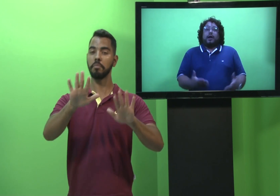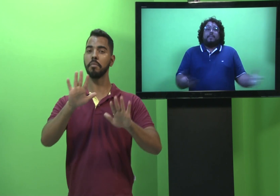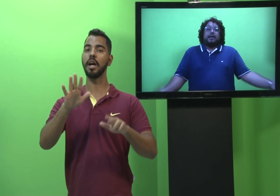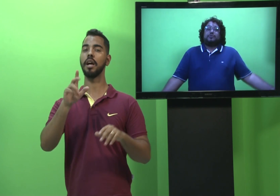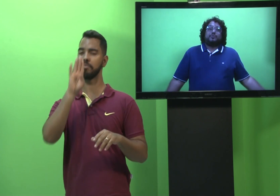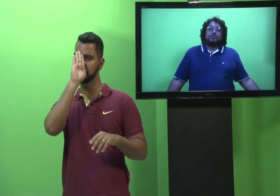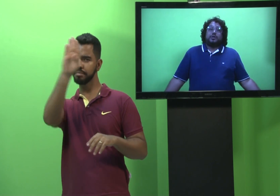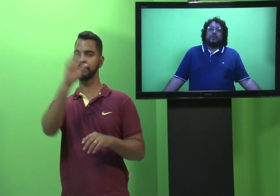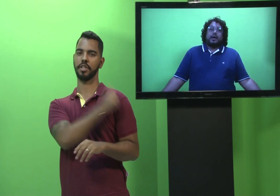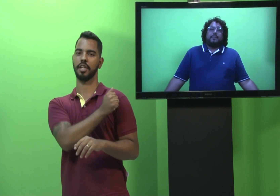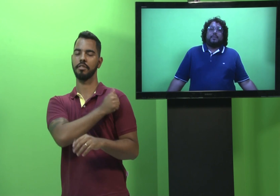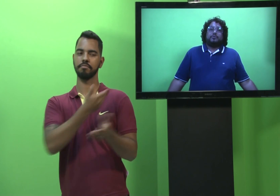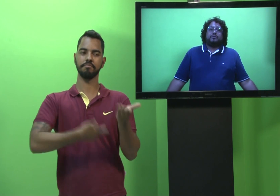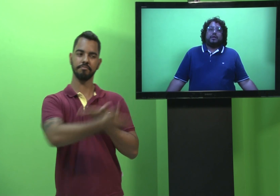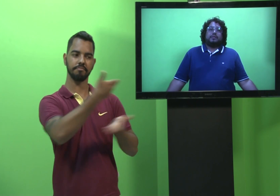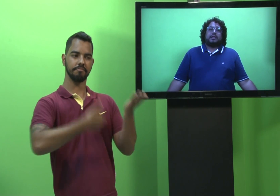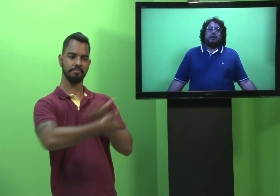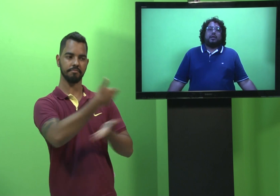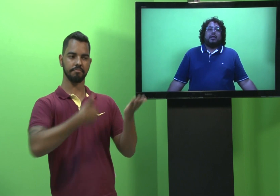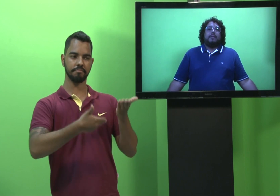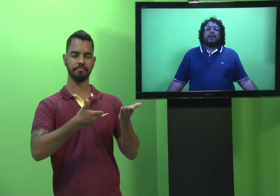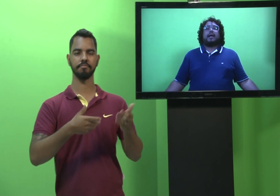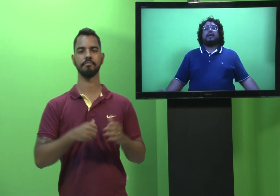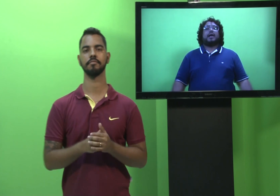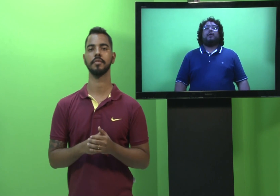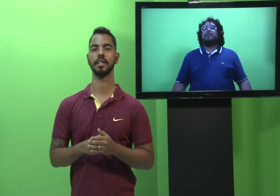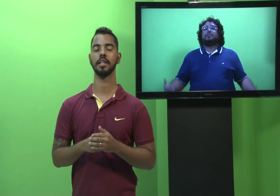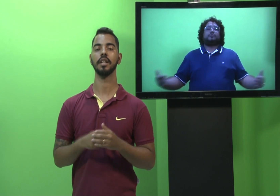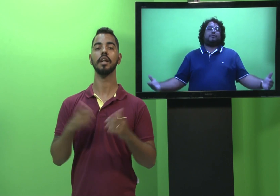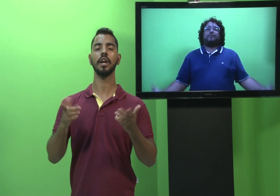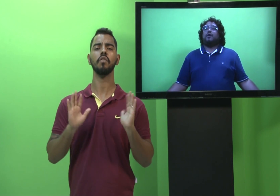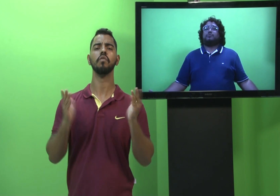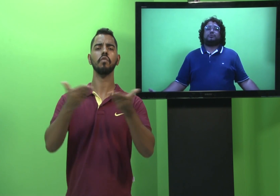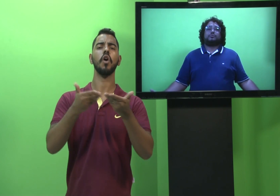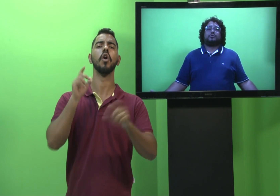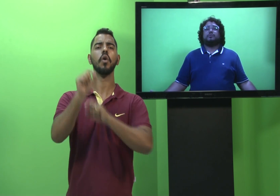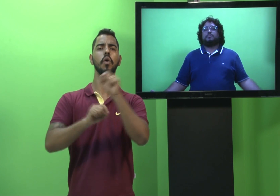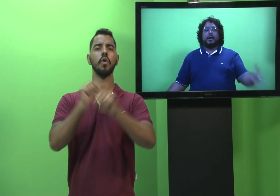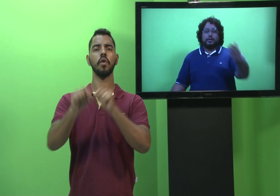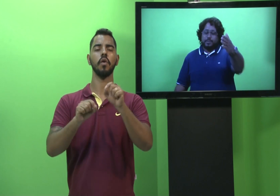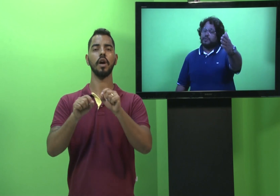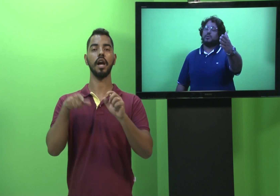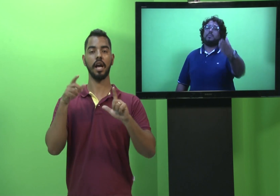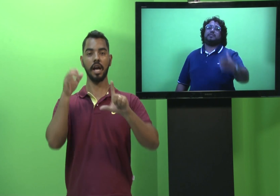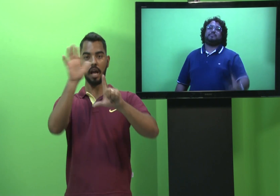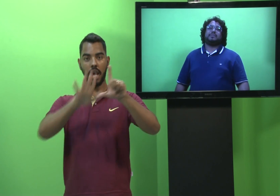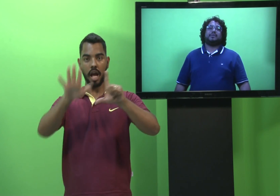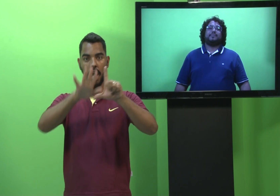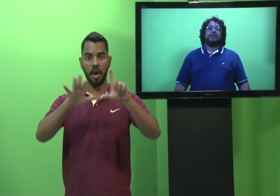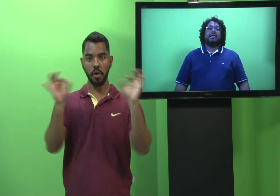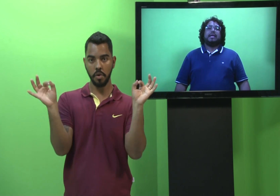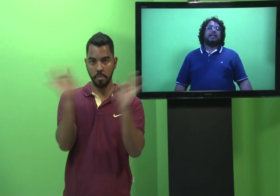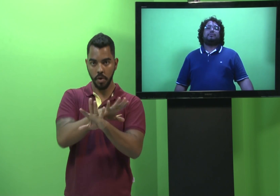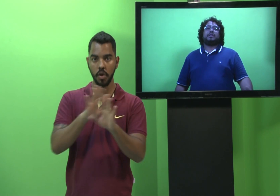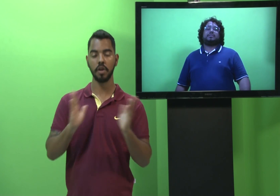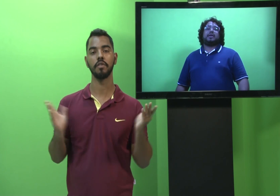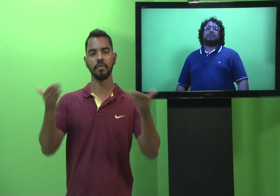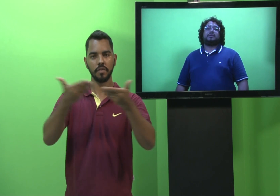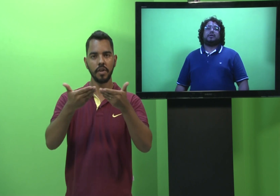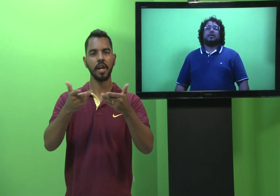é para discutir o que acabamos de ver nesta aula. Para cada aula existe um fórum de discussão esperando pela sua participação. E não se esqueça